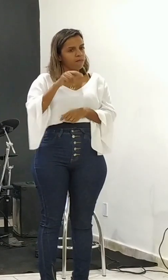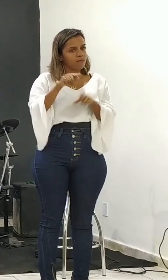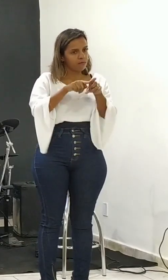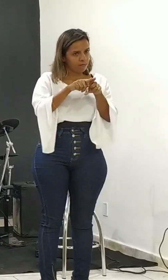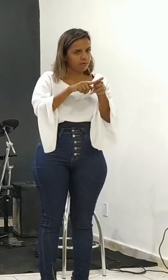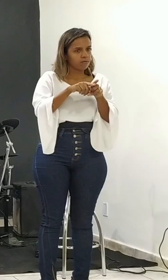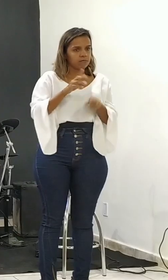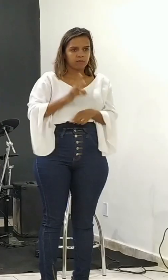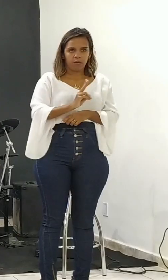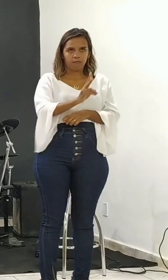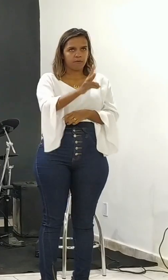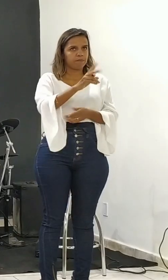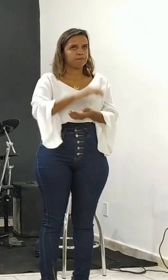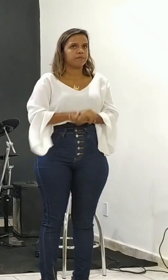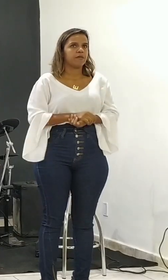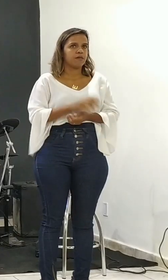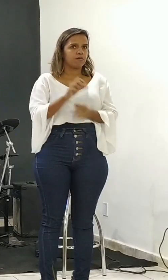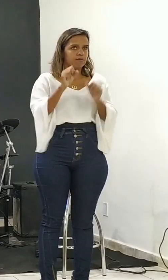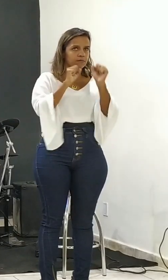Salmo